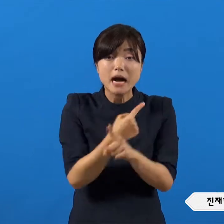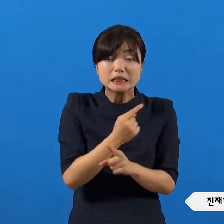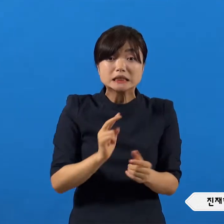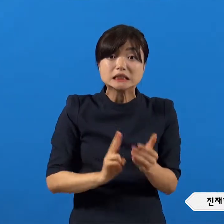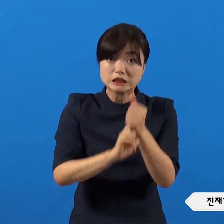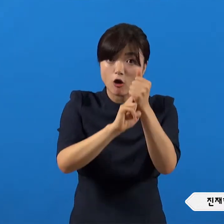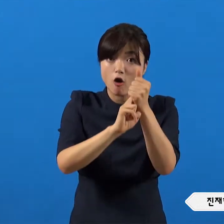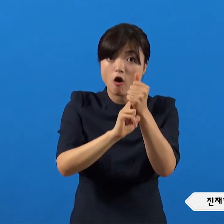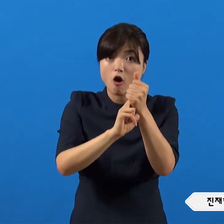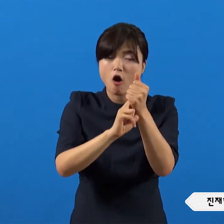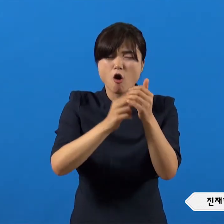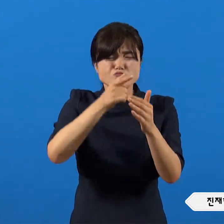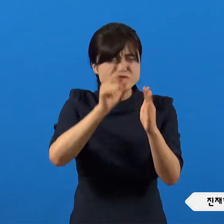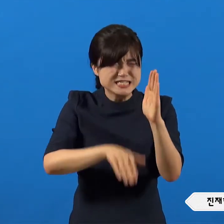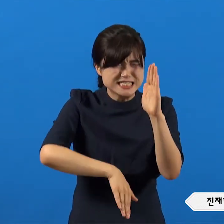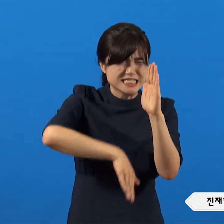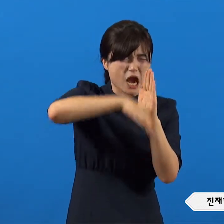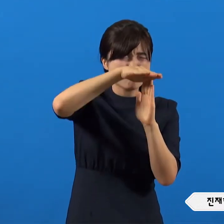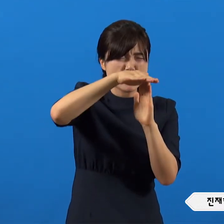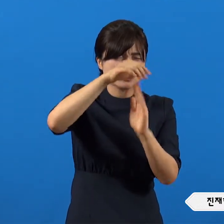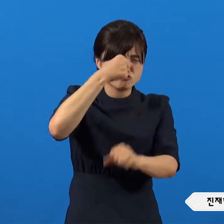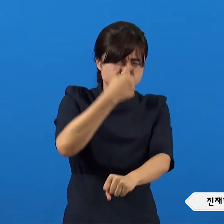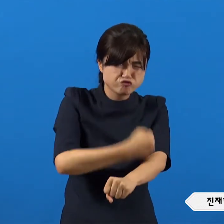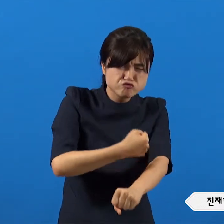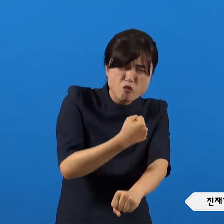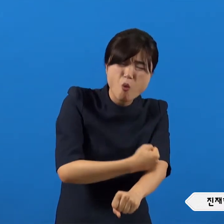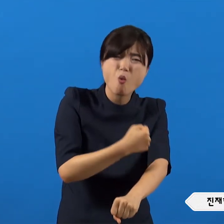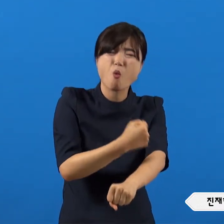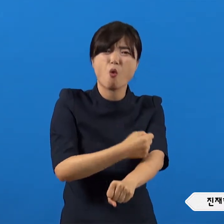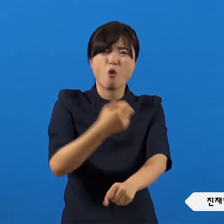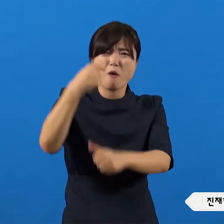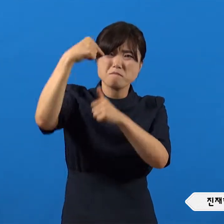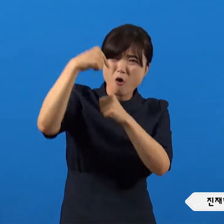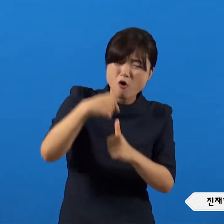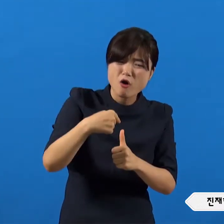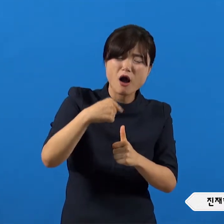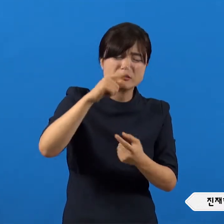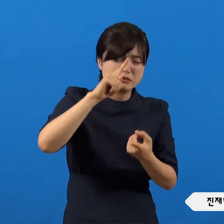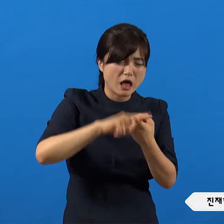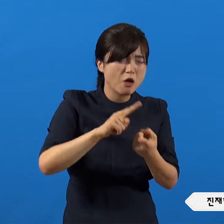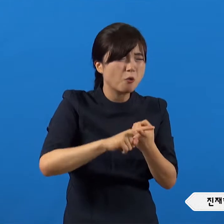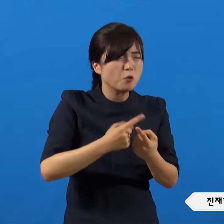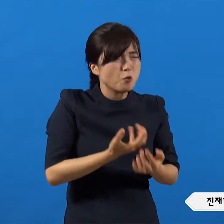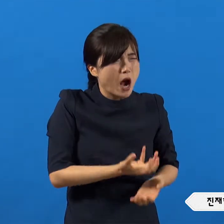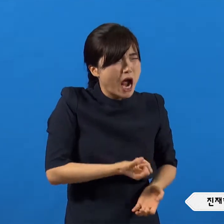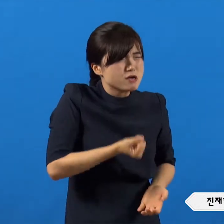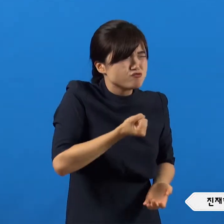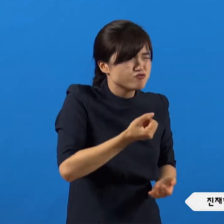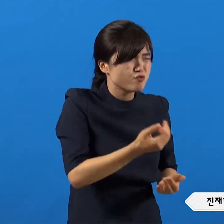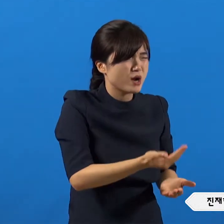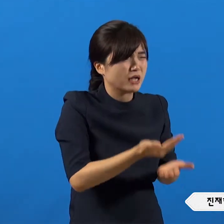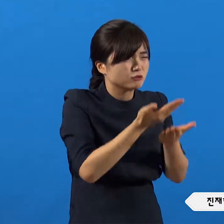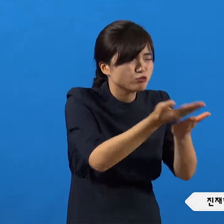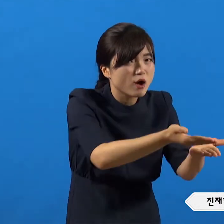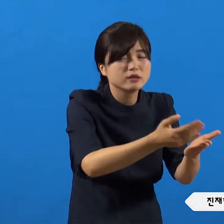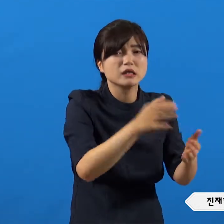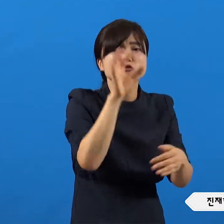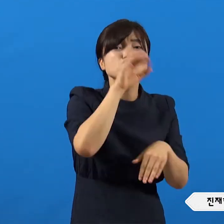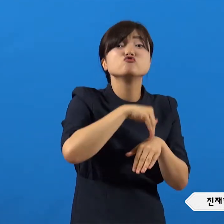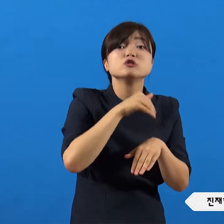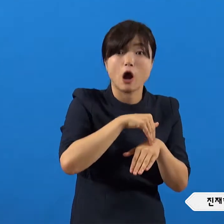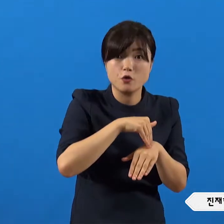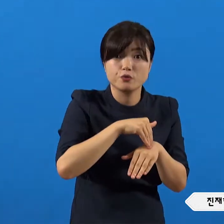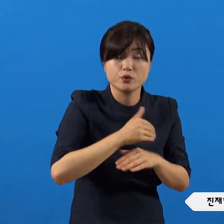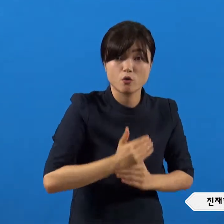물을 아구까지 채우는 수고, 명령하신 곳까지 가져가는 이 순종의